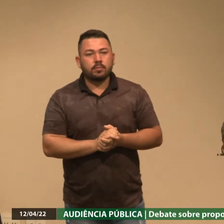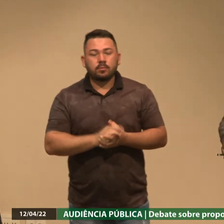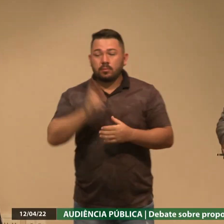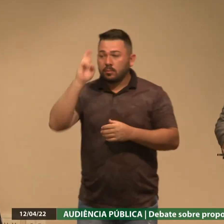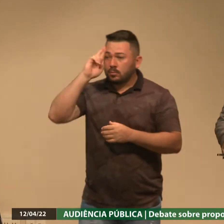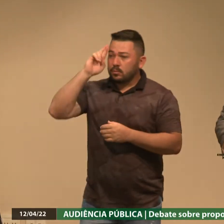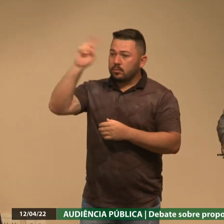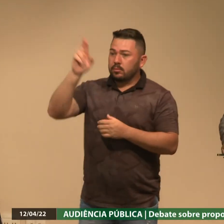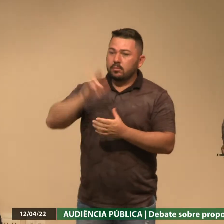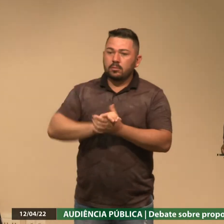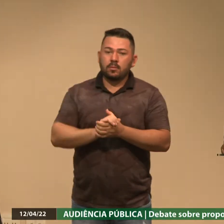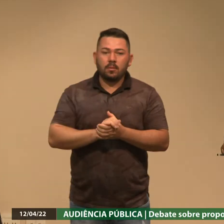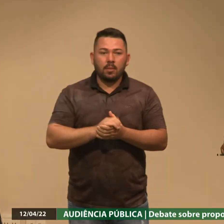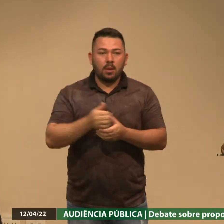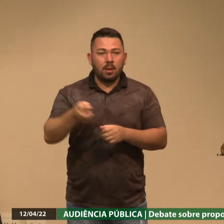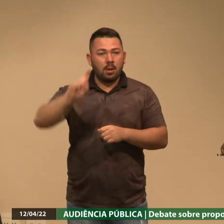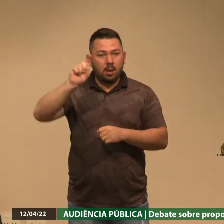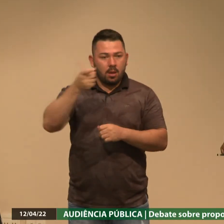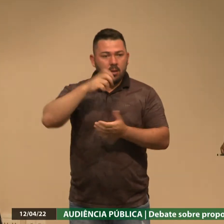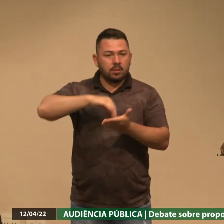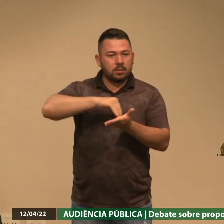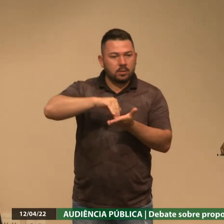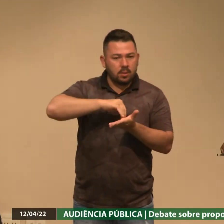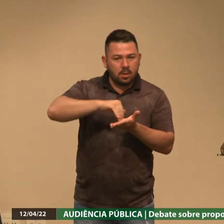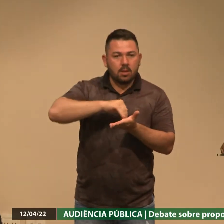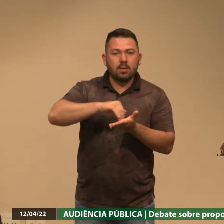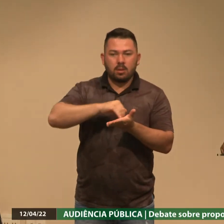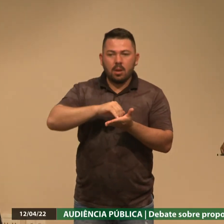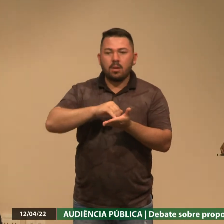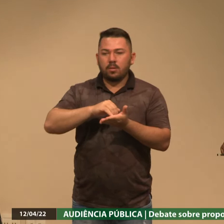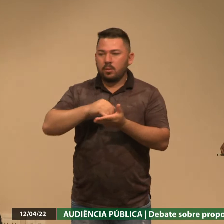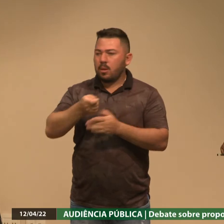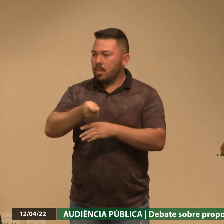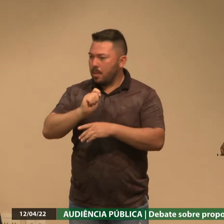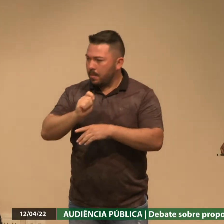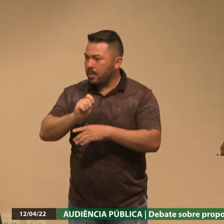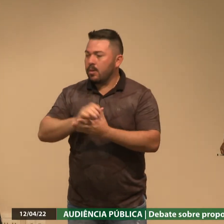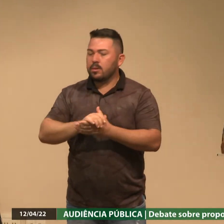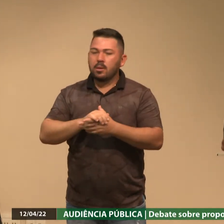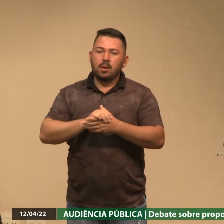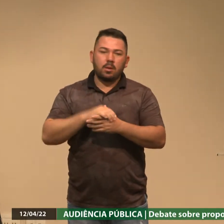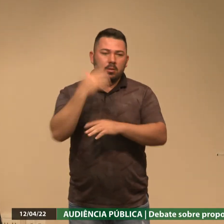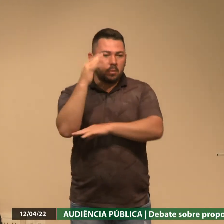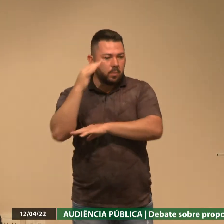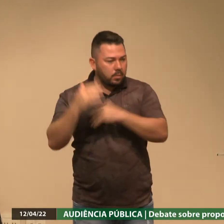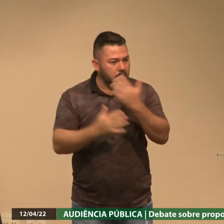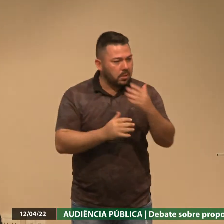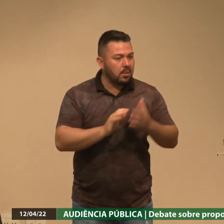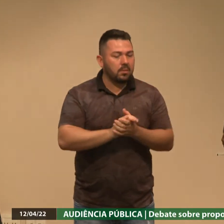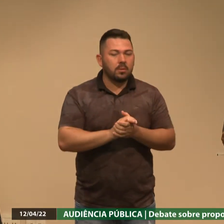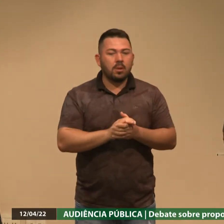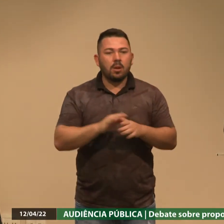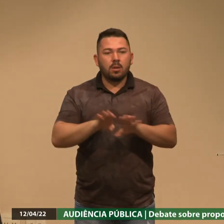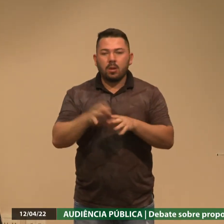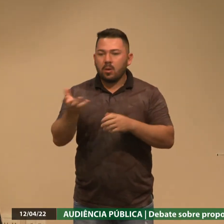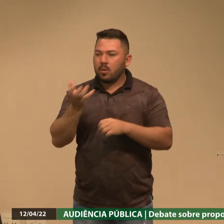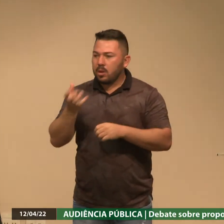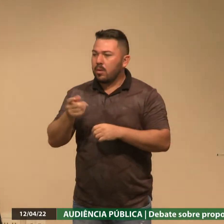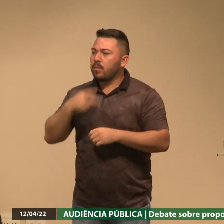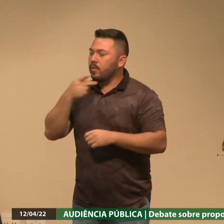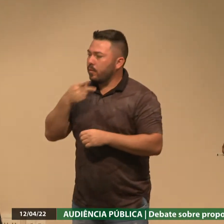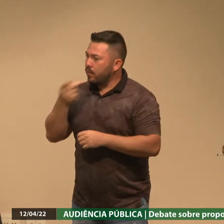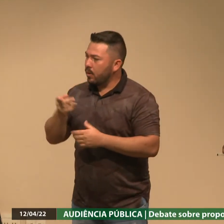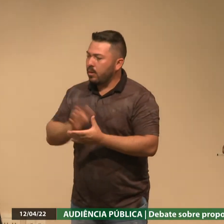senhor e secretário de Agricultura e Pesca do ministério de agricultura pecuária e Abastecimento a qualquer de